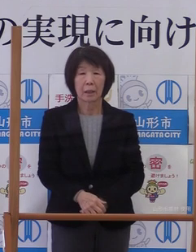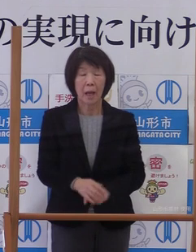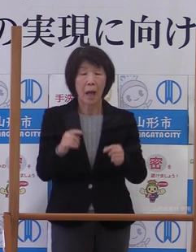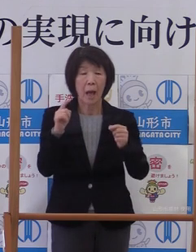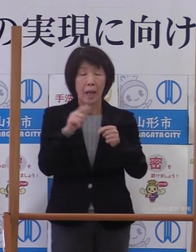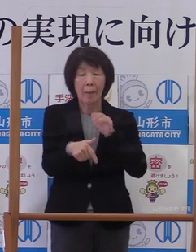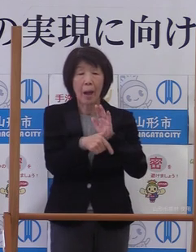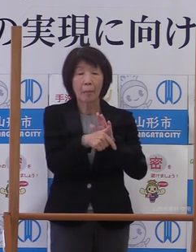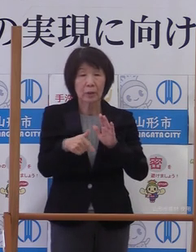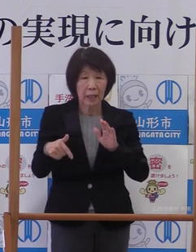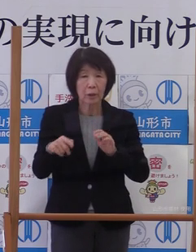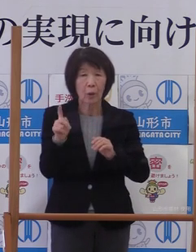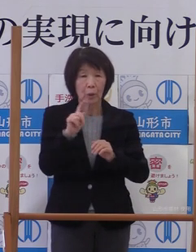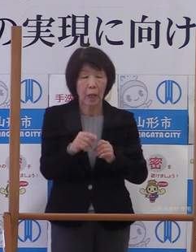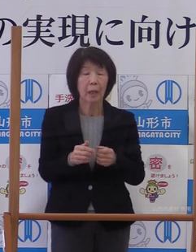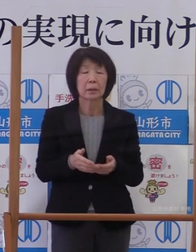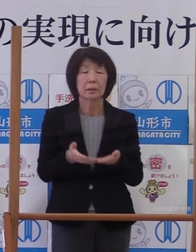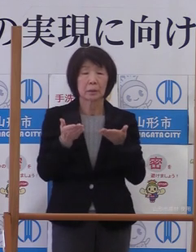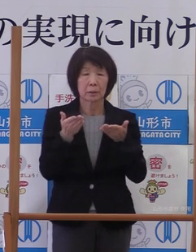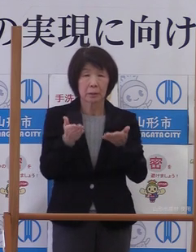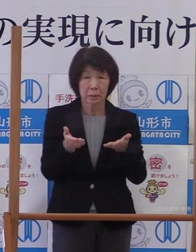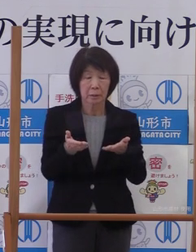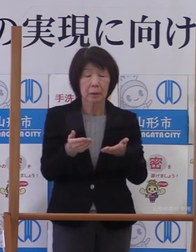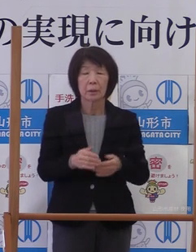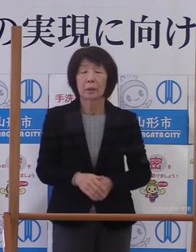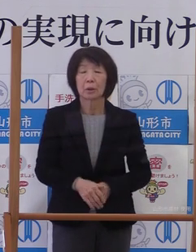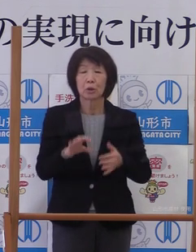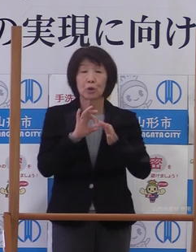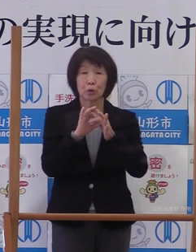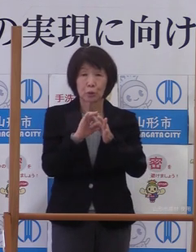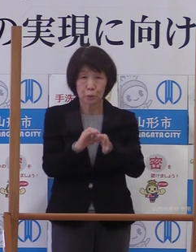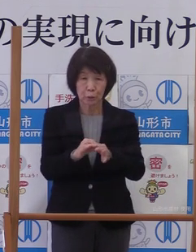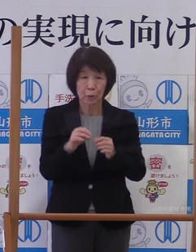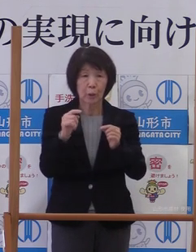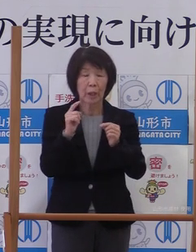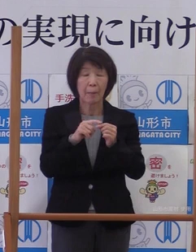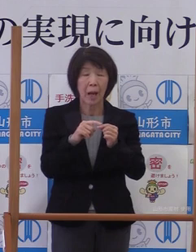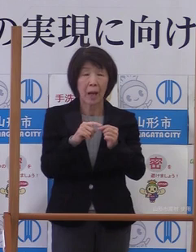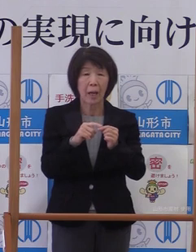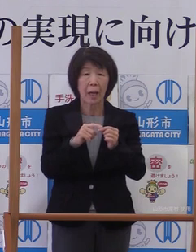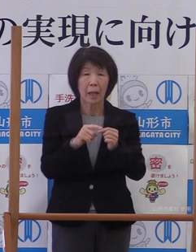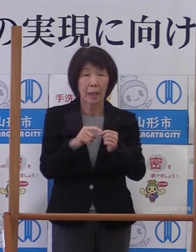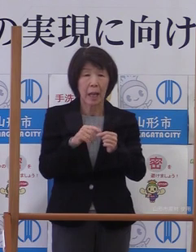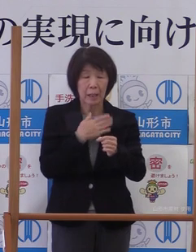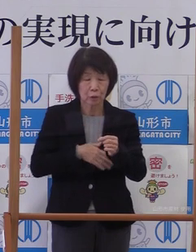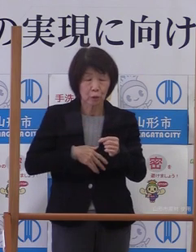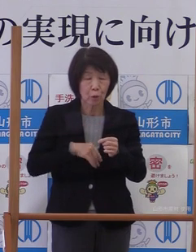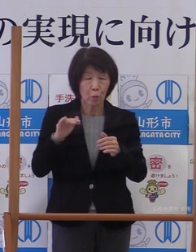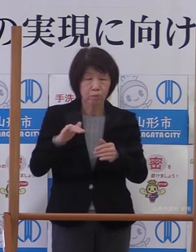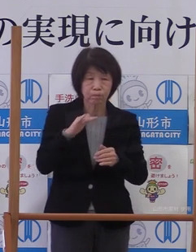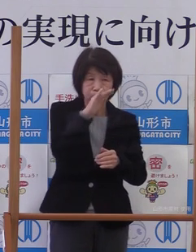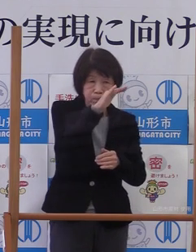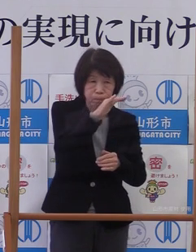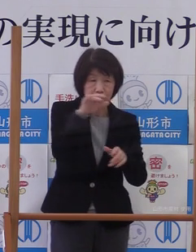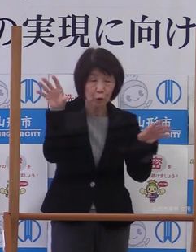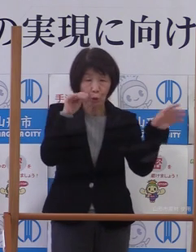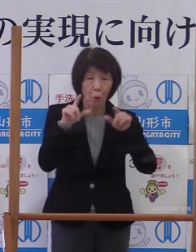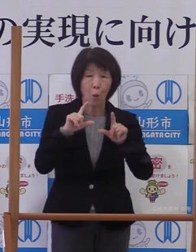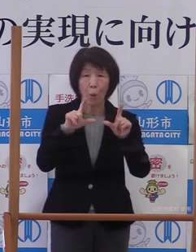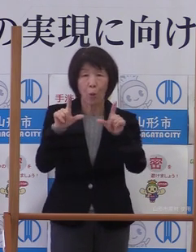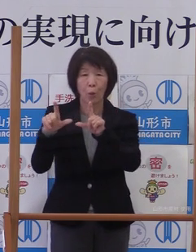山形ブランドの浸透と発信につきましては、山形ブランドの認知度向上に向けた情報発信として